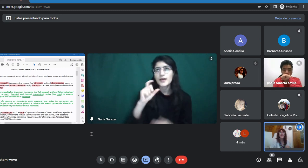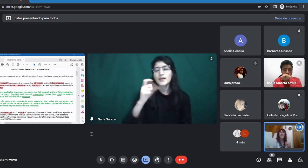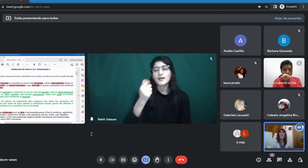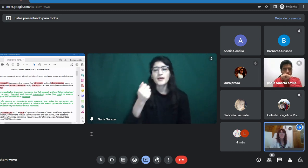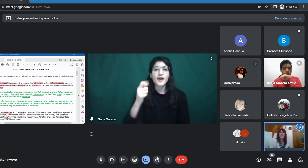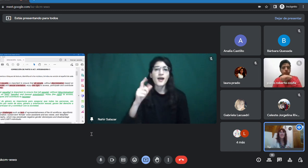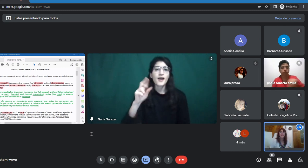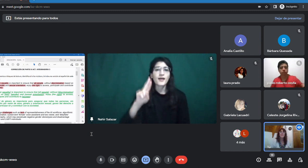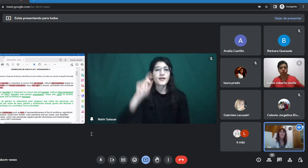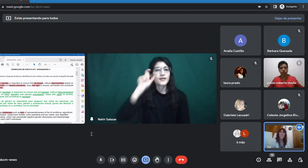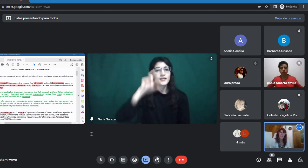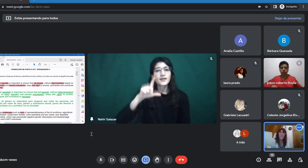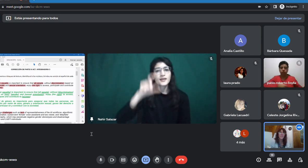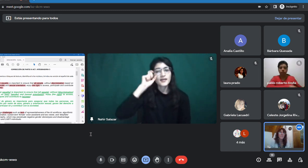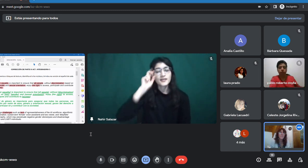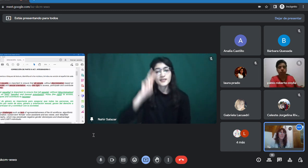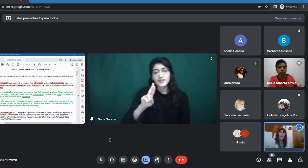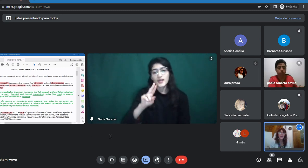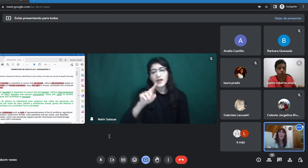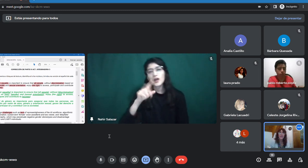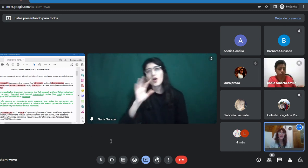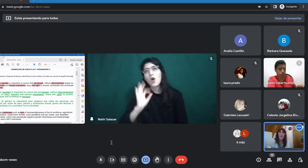la carencia.